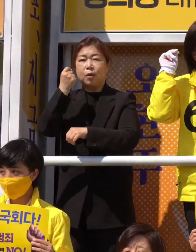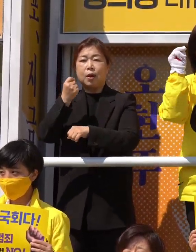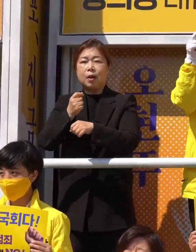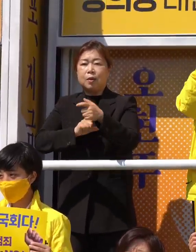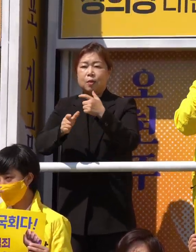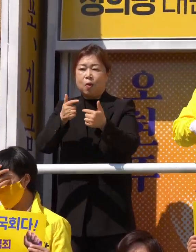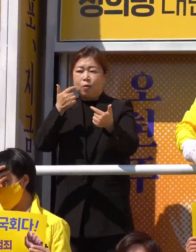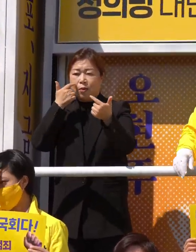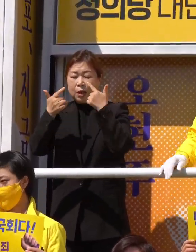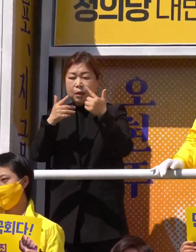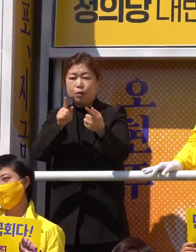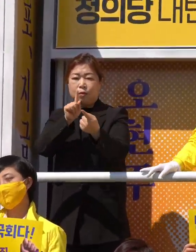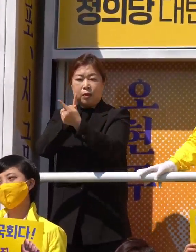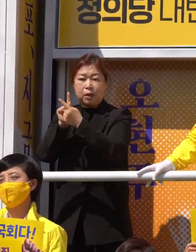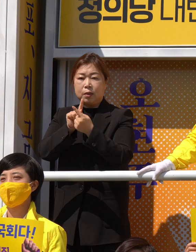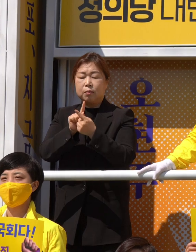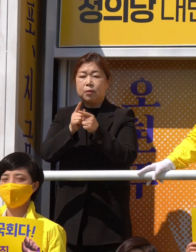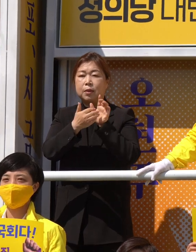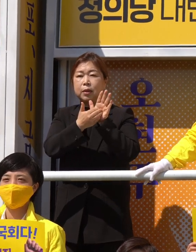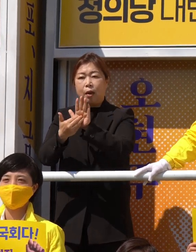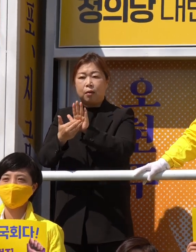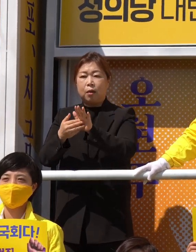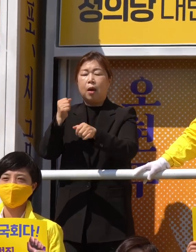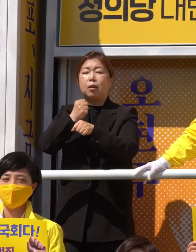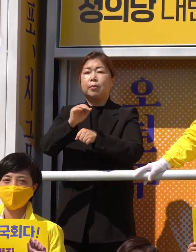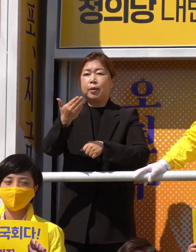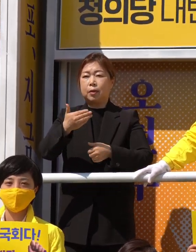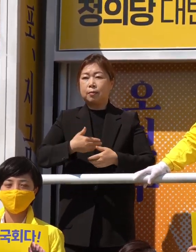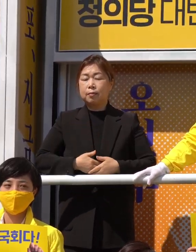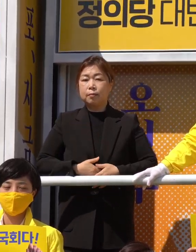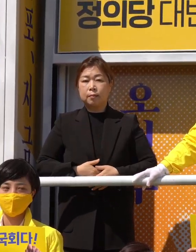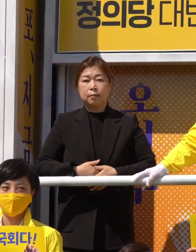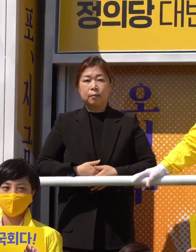더 선제적으로 위기 대응에 나서야 합니다.